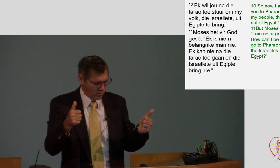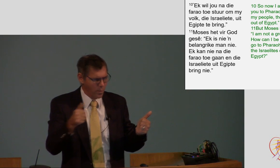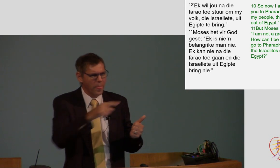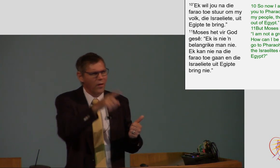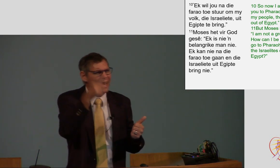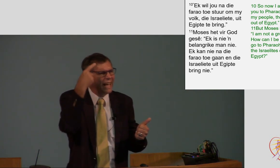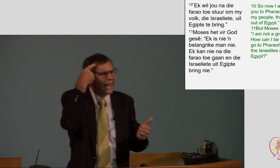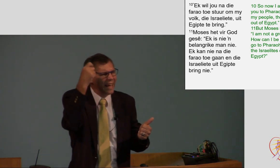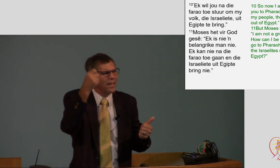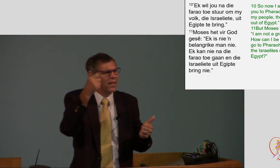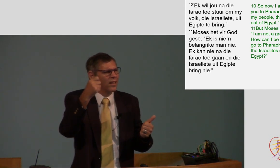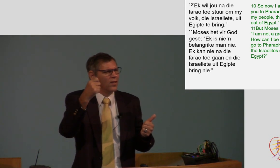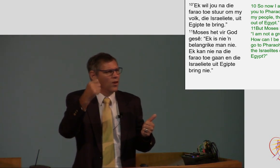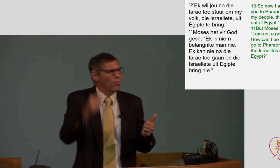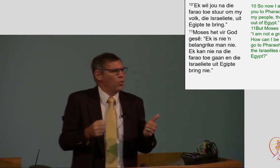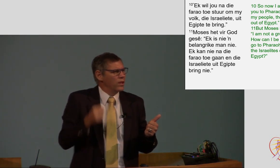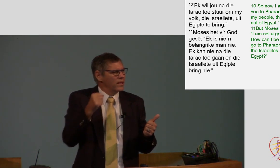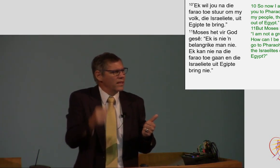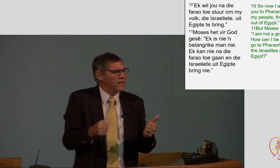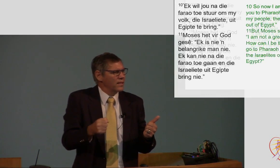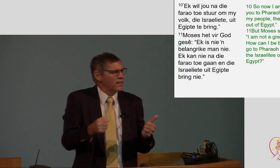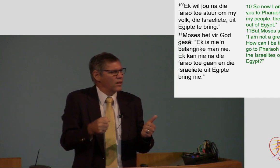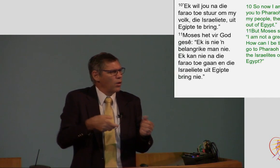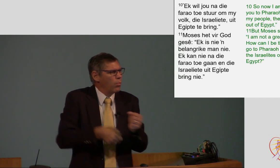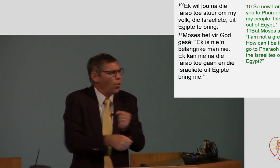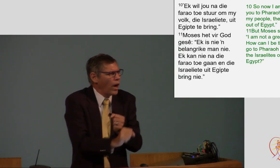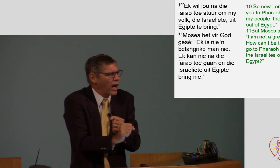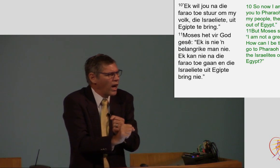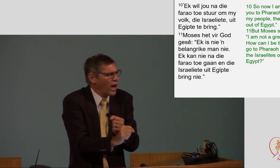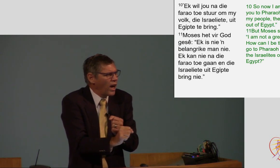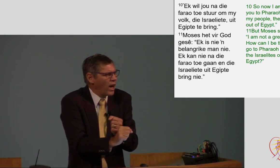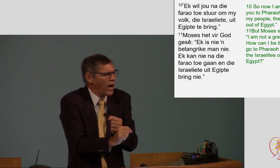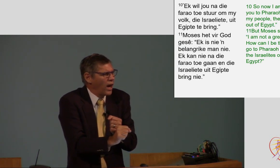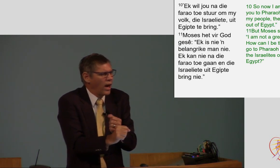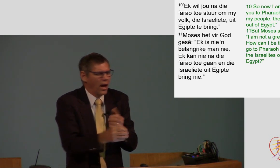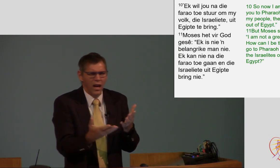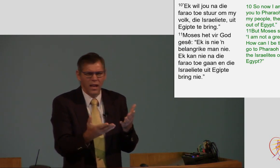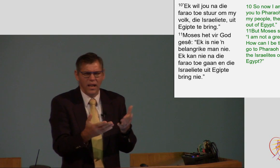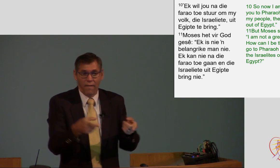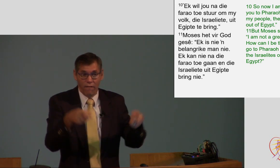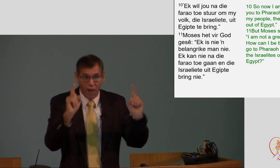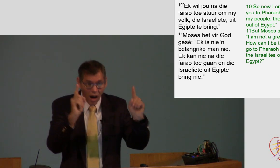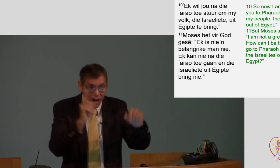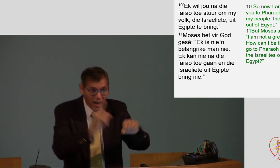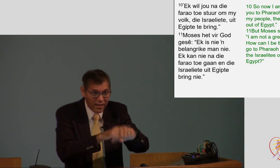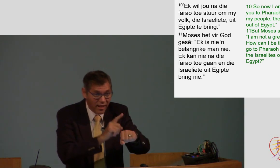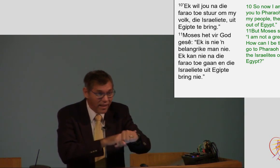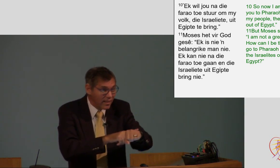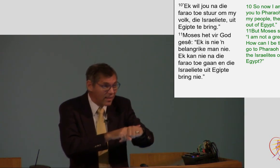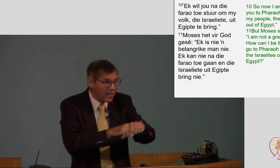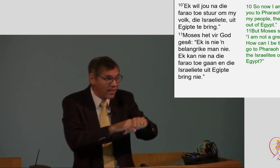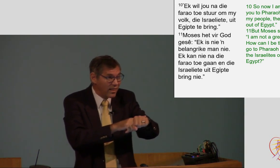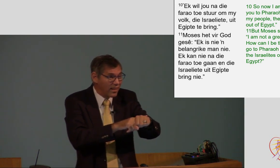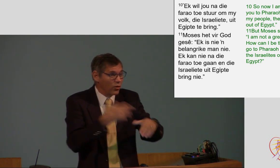Nou julle ken Moses is gebore in 'n gevaarlike tyd, toe het sy